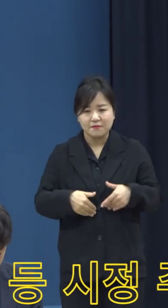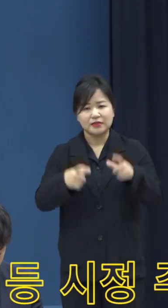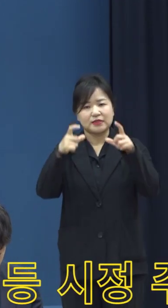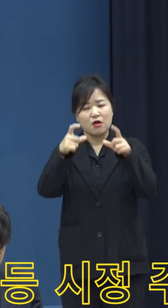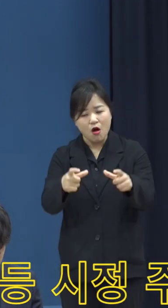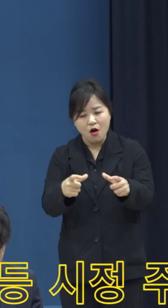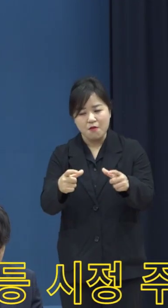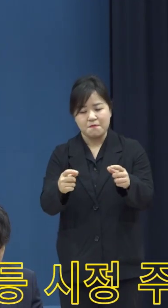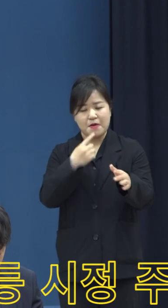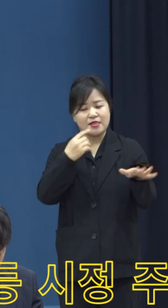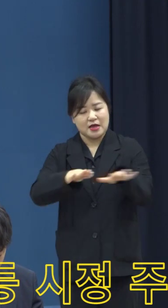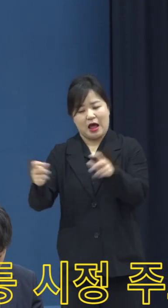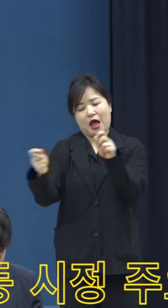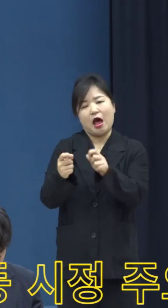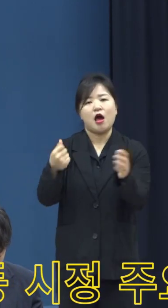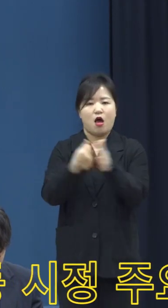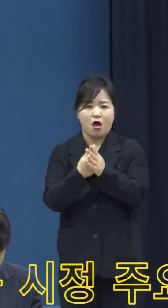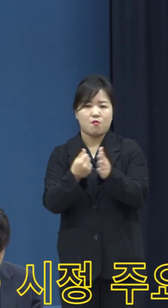바닷가에 위치하다 보니까